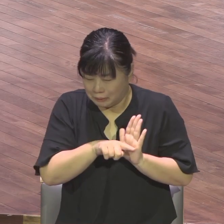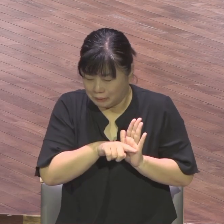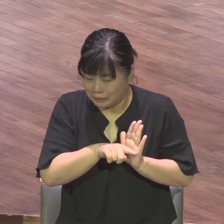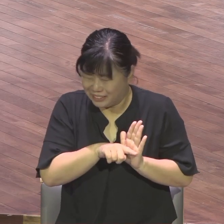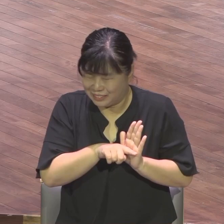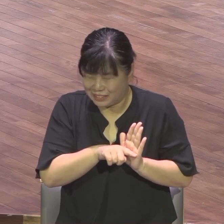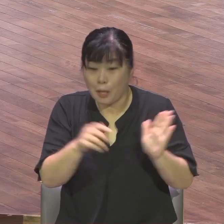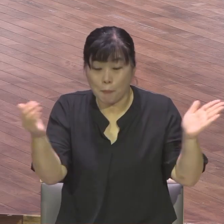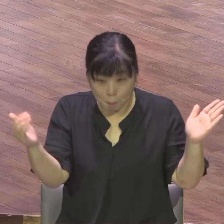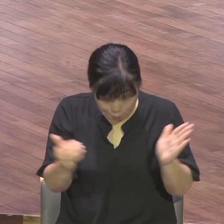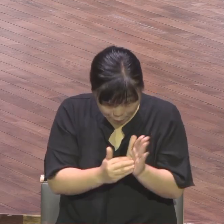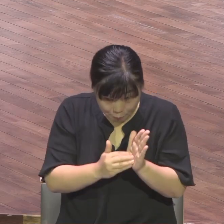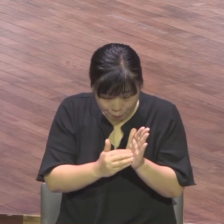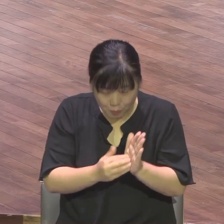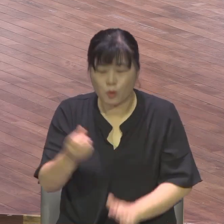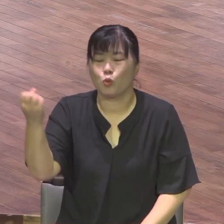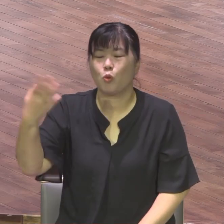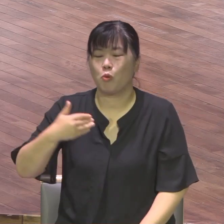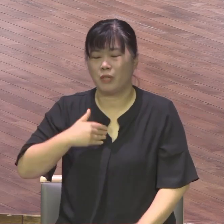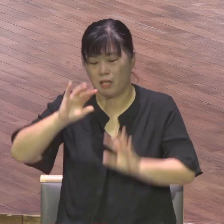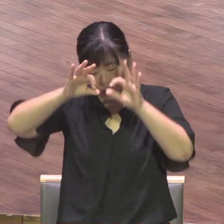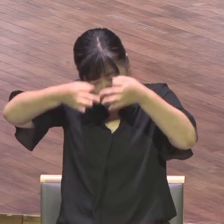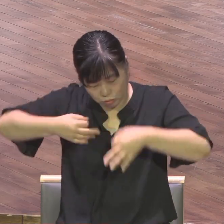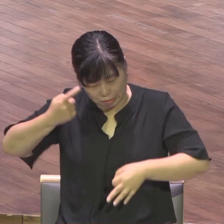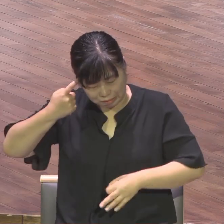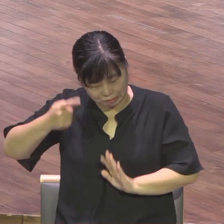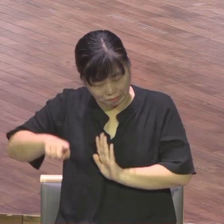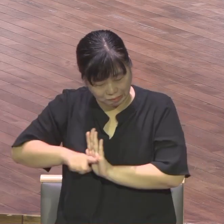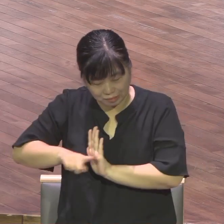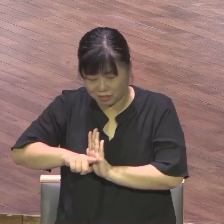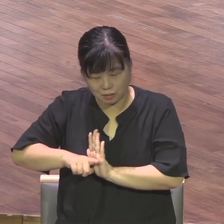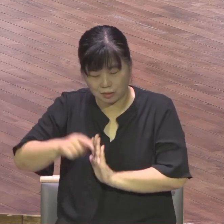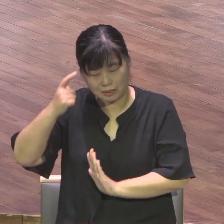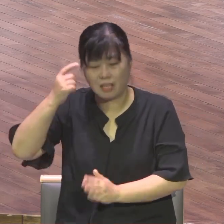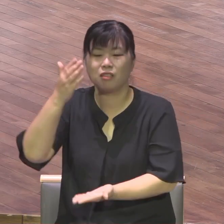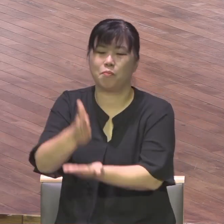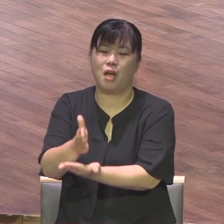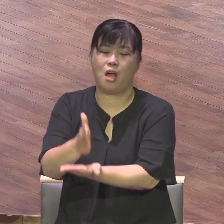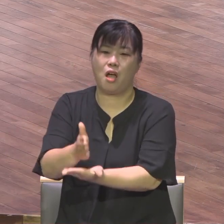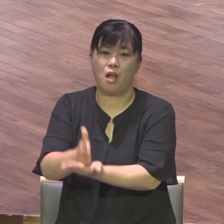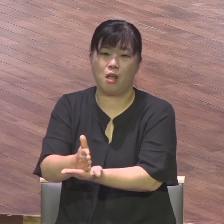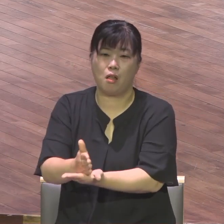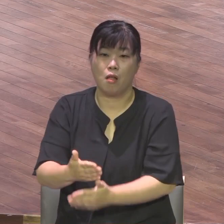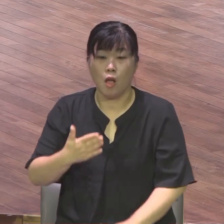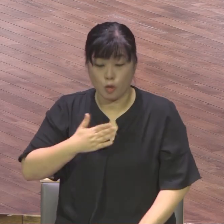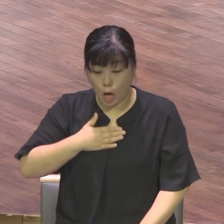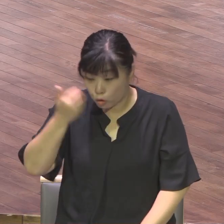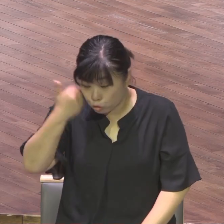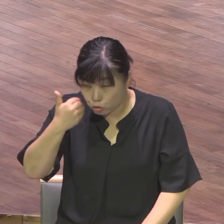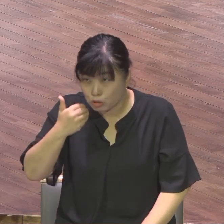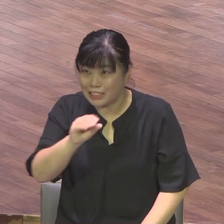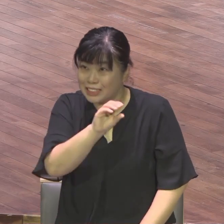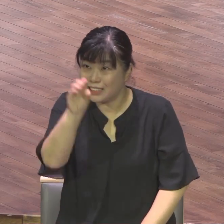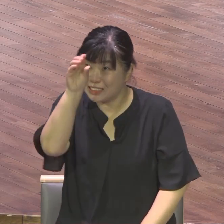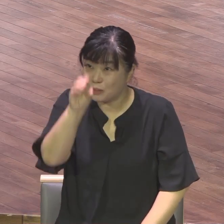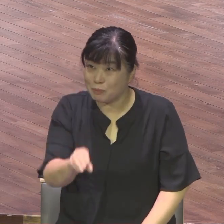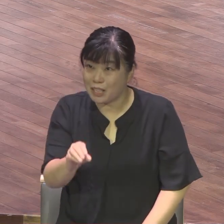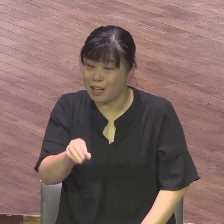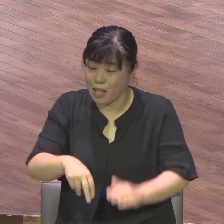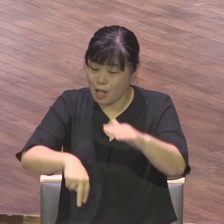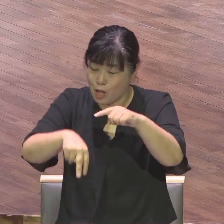내려놓으세요. 나에 대한 편견. 나는 그리스도와 함께 십자가에 못 박혔나니. 아멘. 나가 없어.